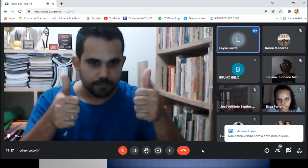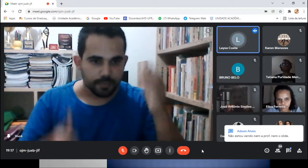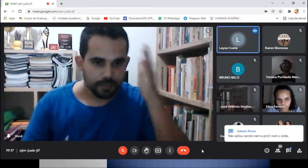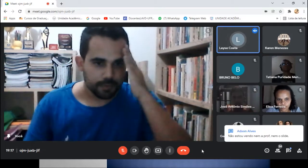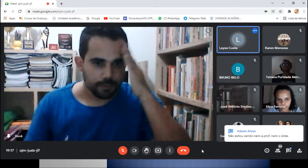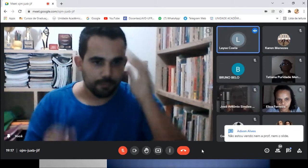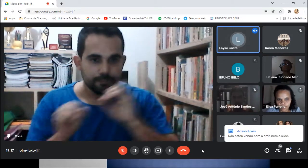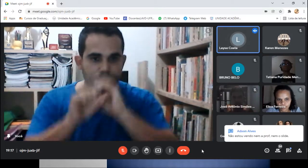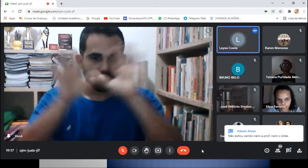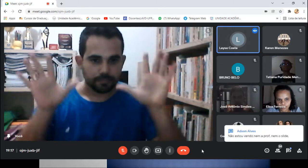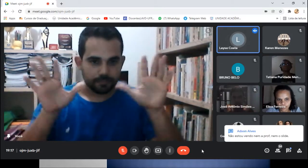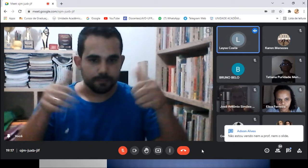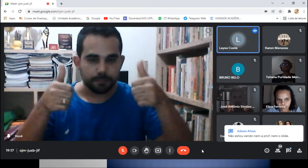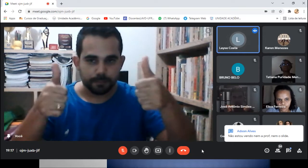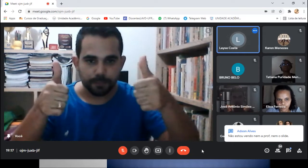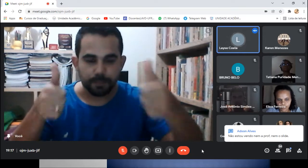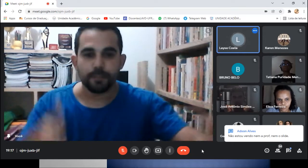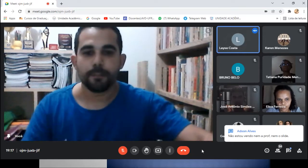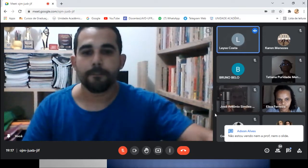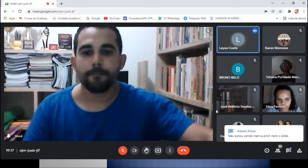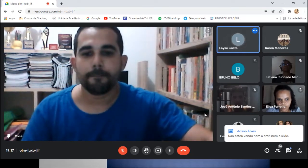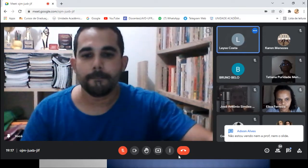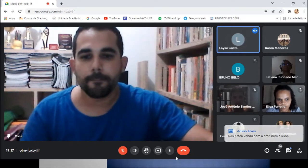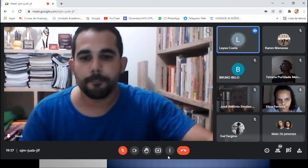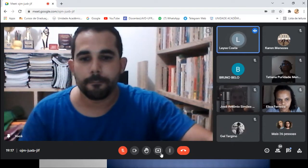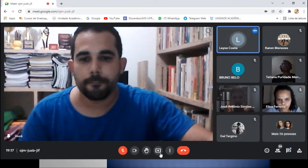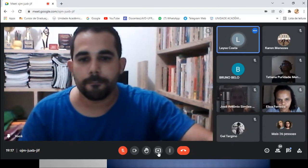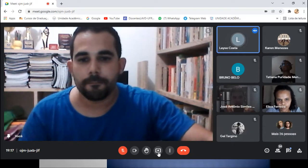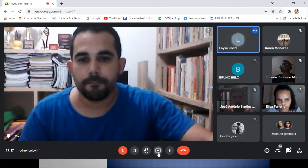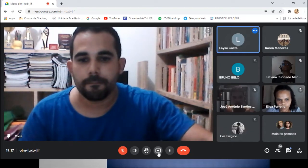outros, os tutores de polo também, ok? Um representante.